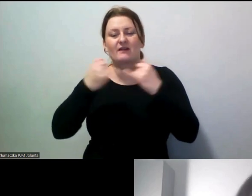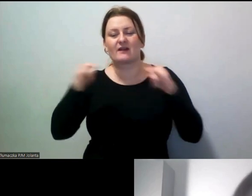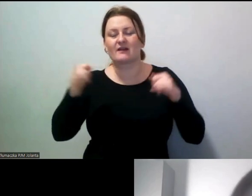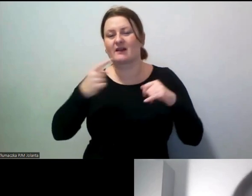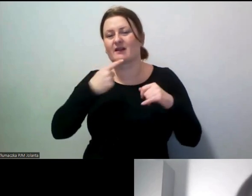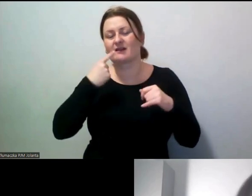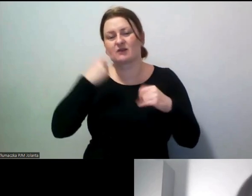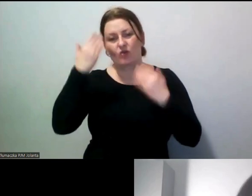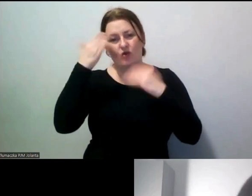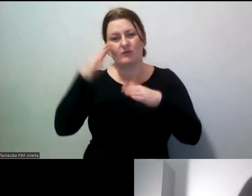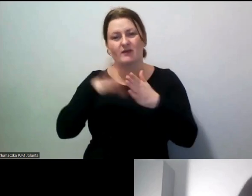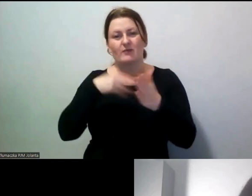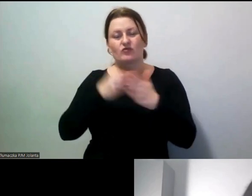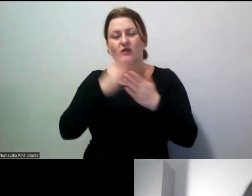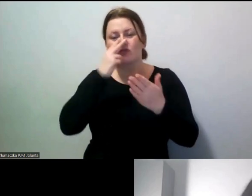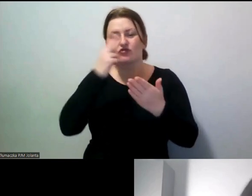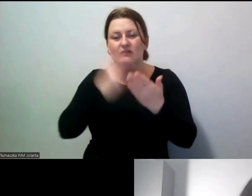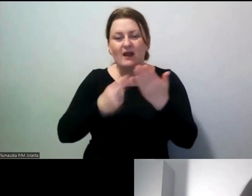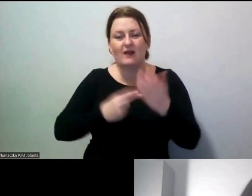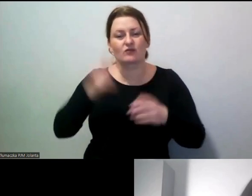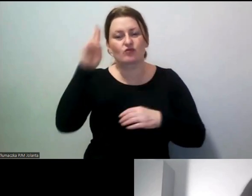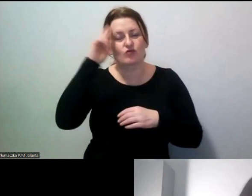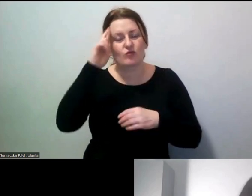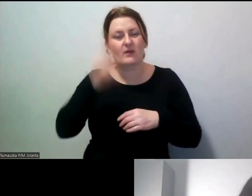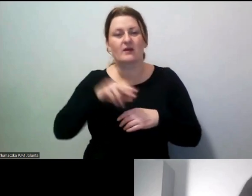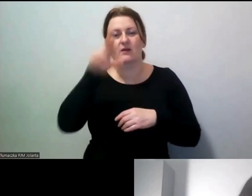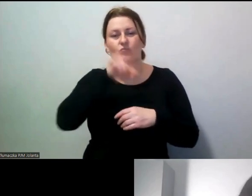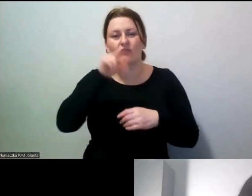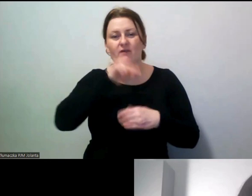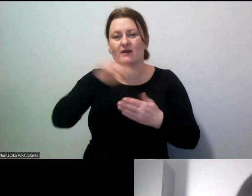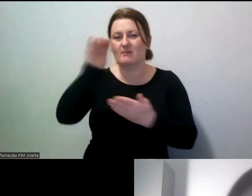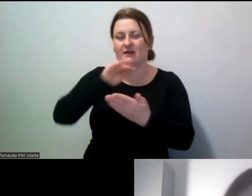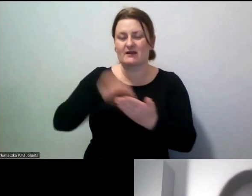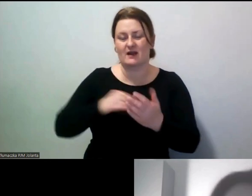obcych, tak, czyli na przykład czytanie ze zrozumieniem, mówienie, pisanie i tak dalej.